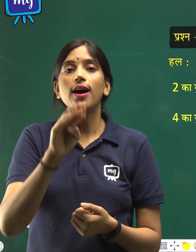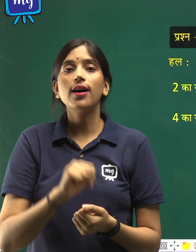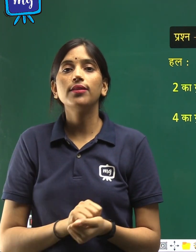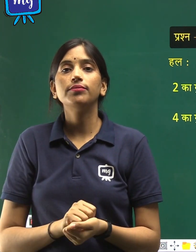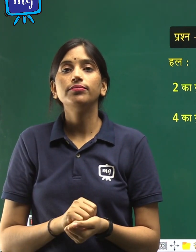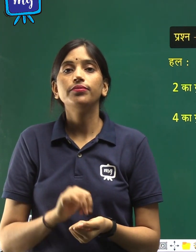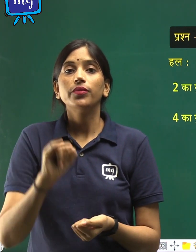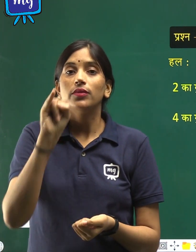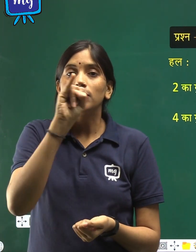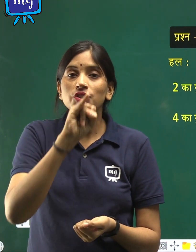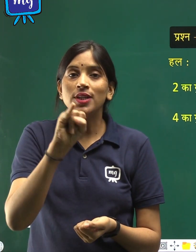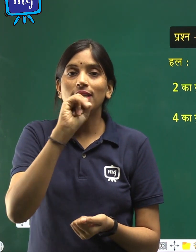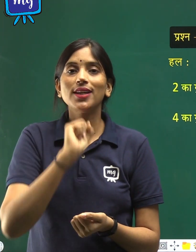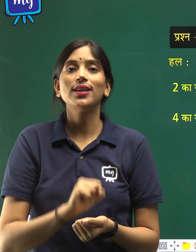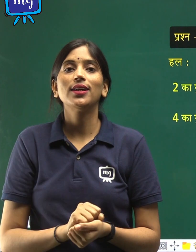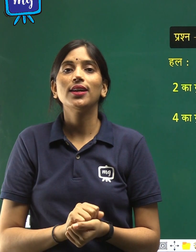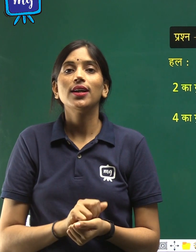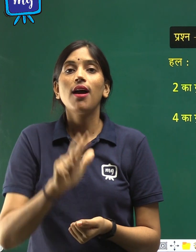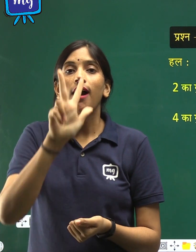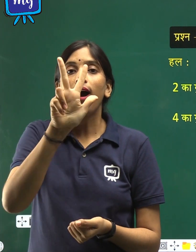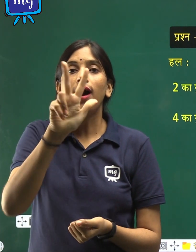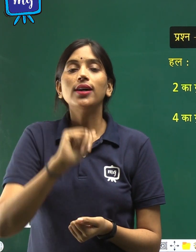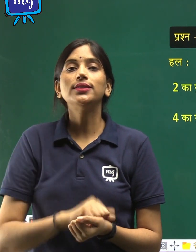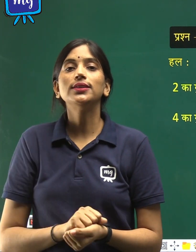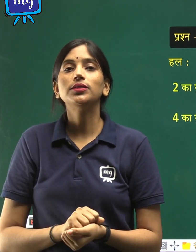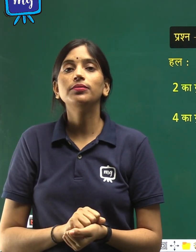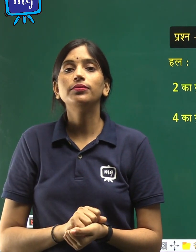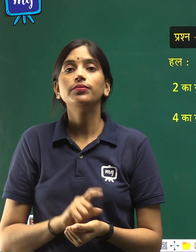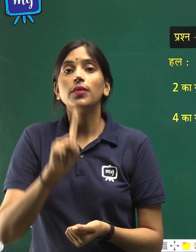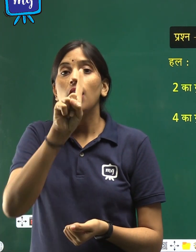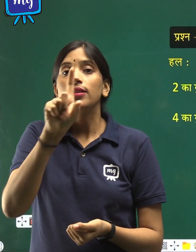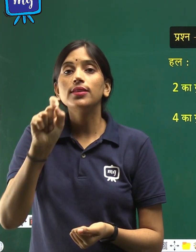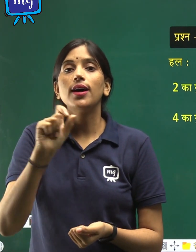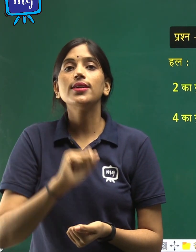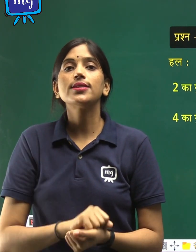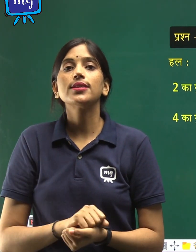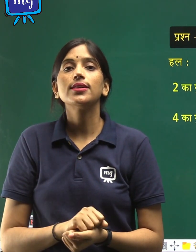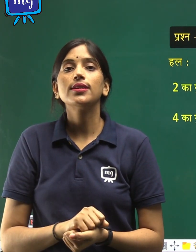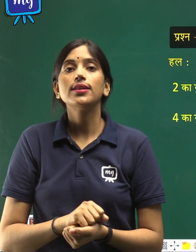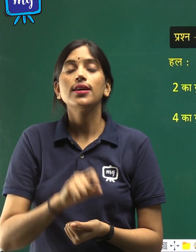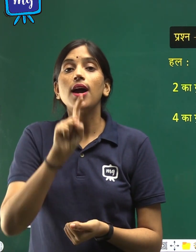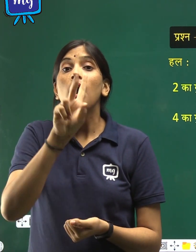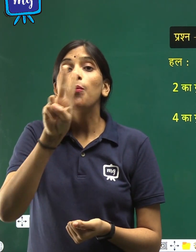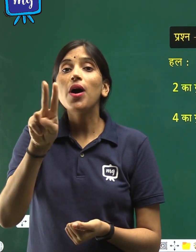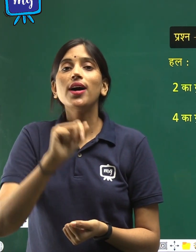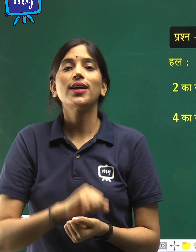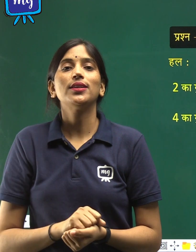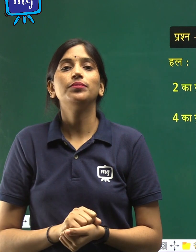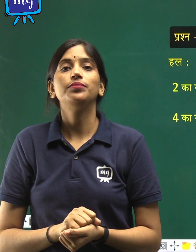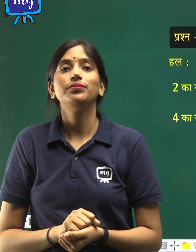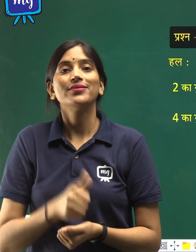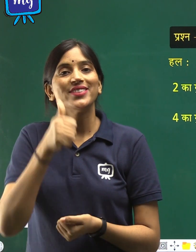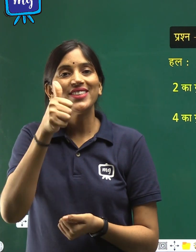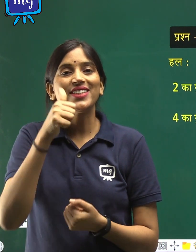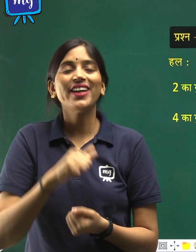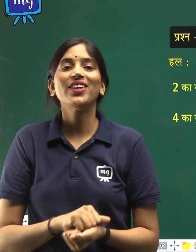4, 6, 8, 10, 12।